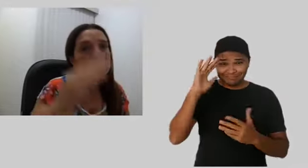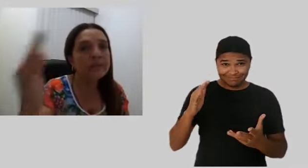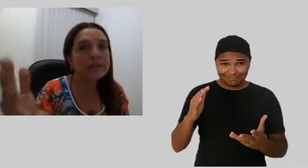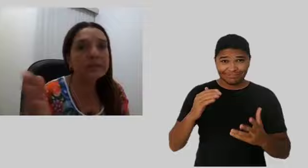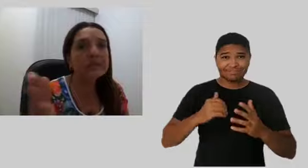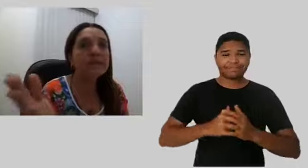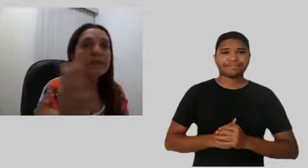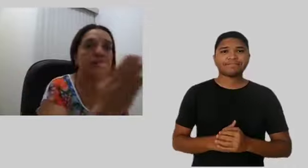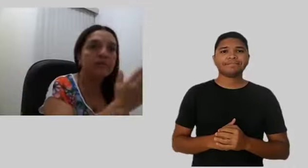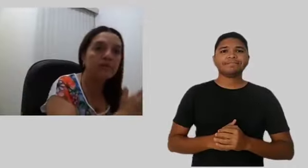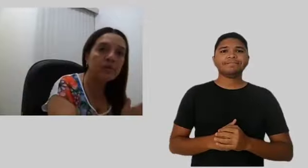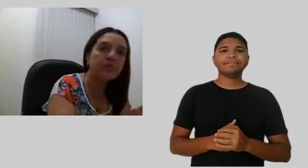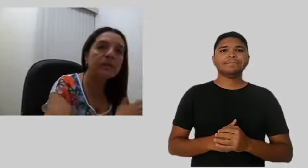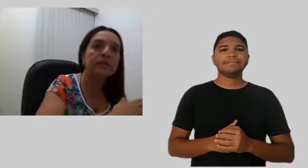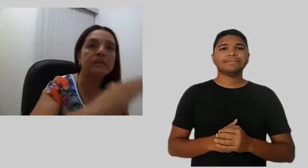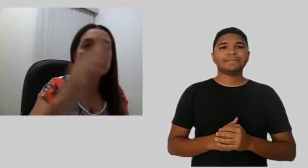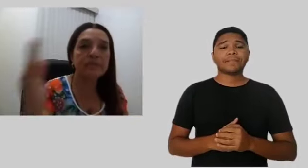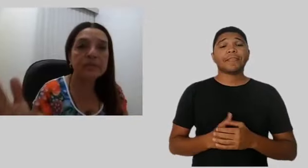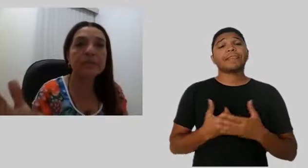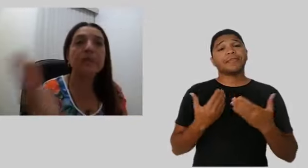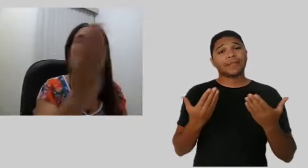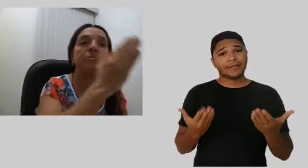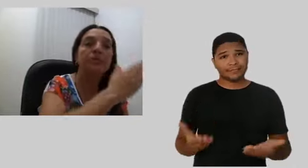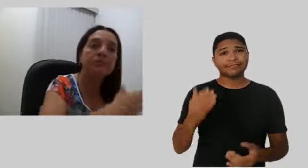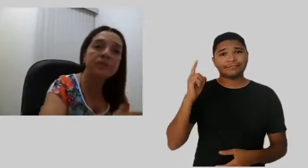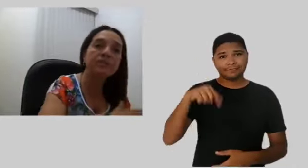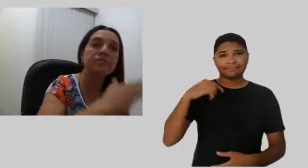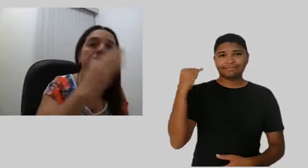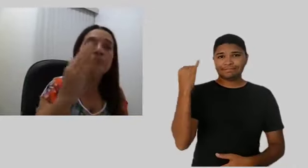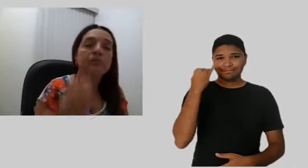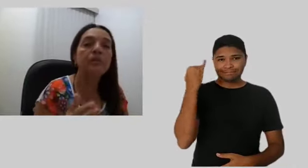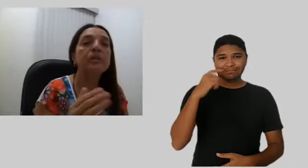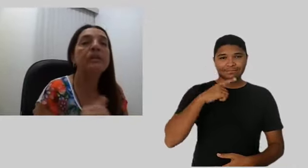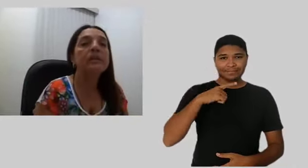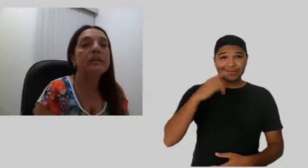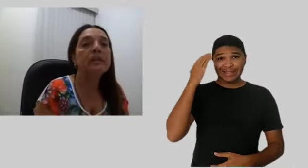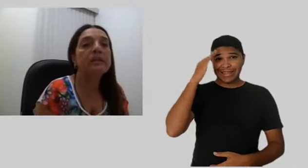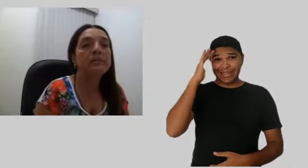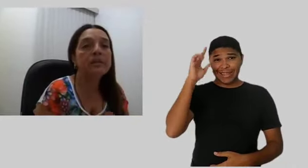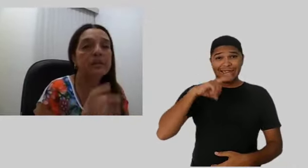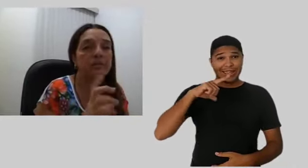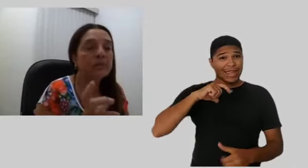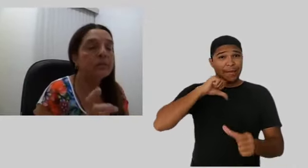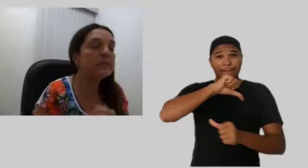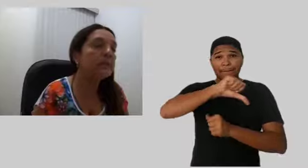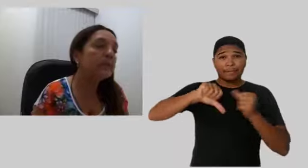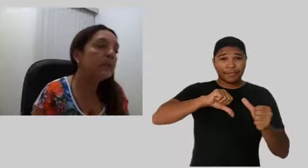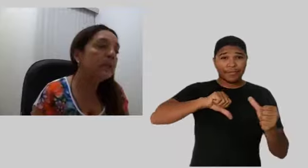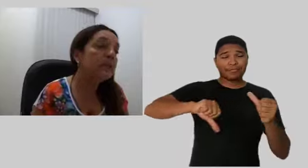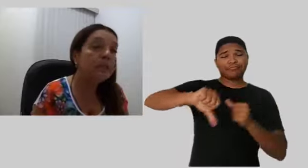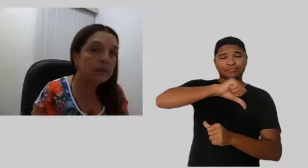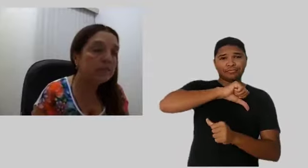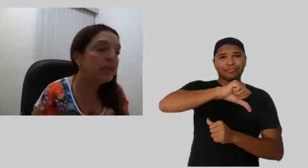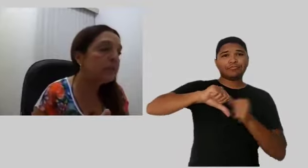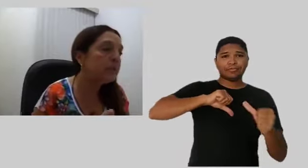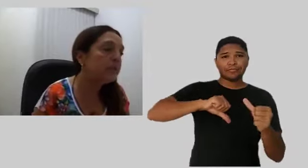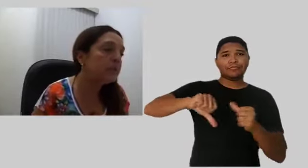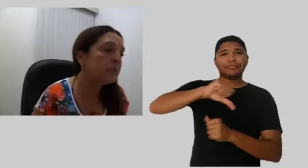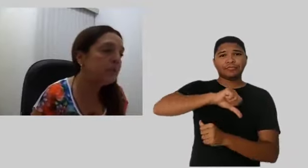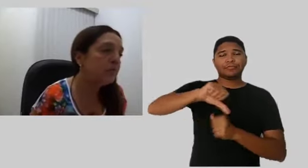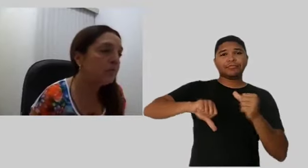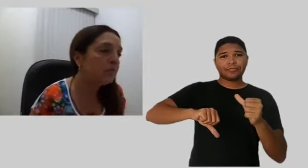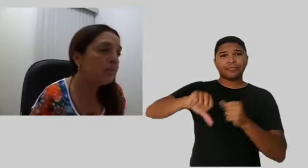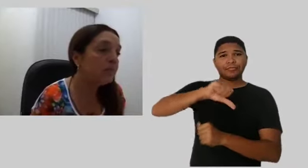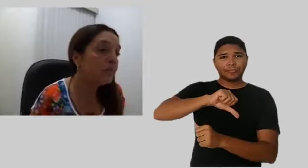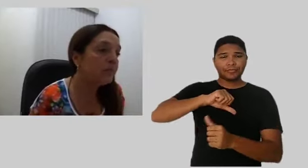A criança avança, a criança volta, a criança avança, o adulto volta, né? Então é uma coisa dinâmica,